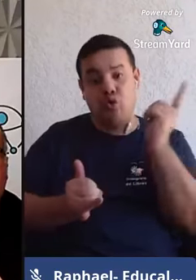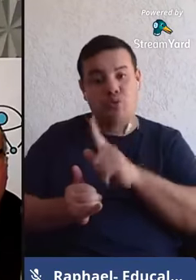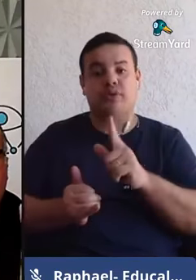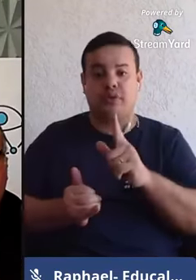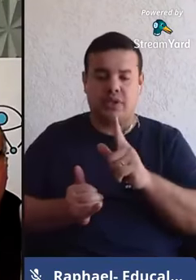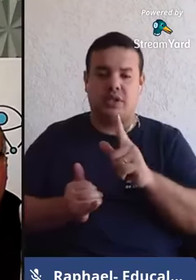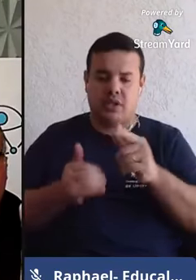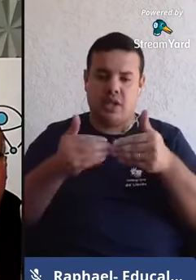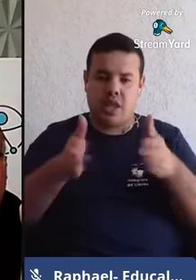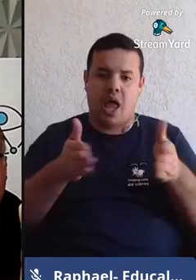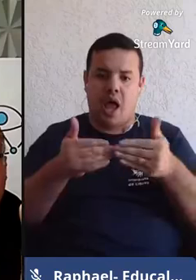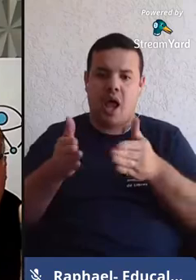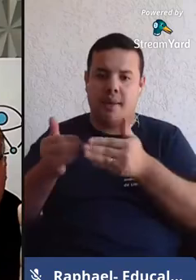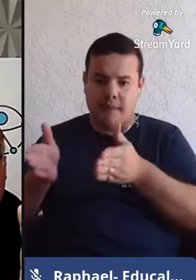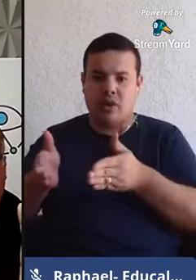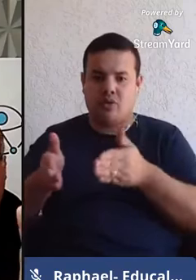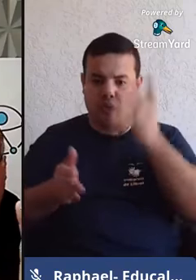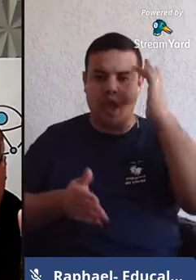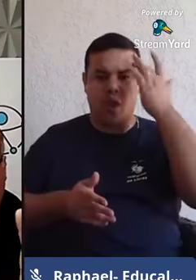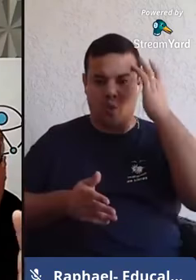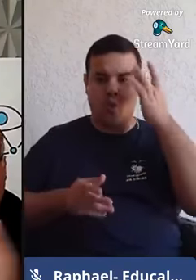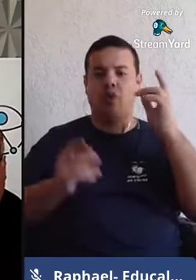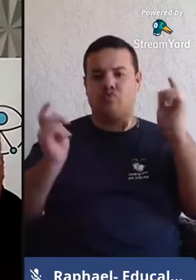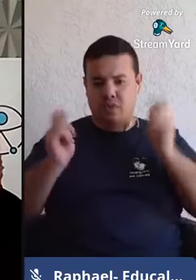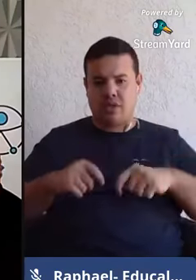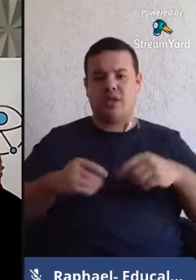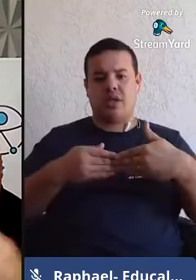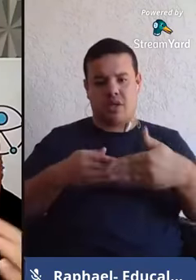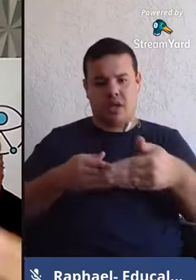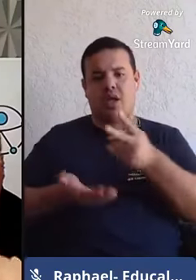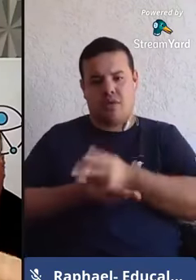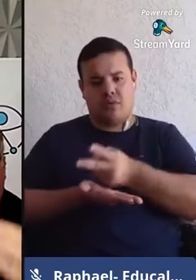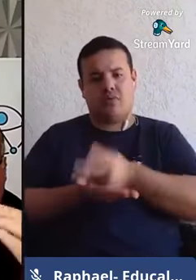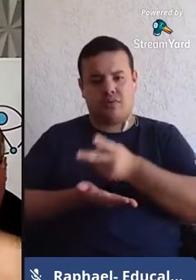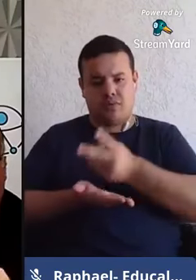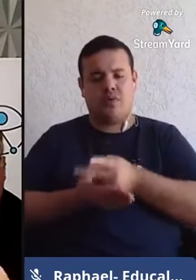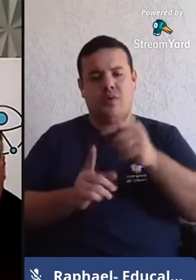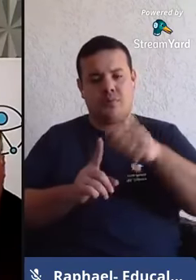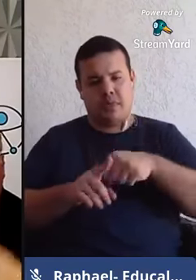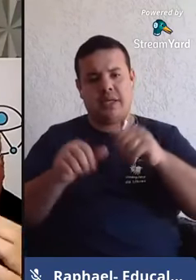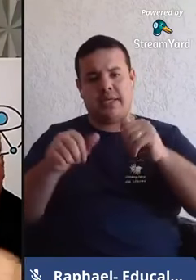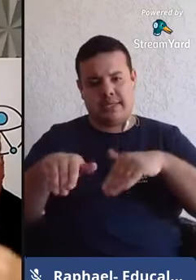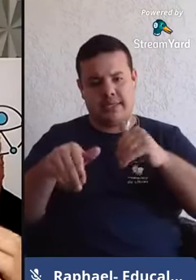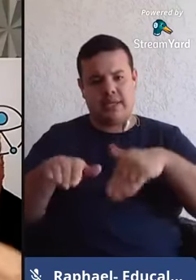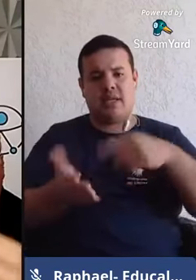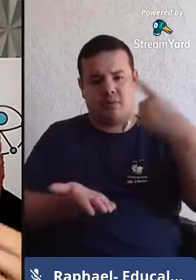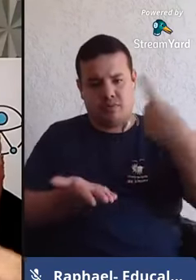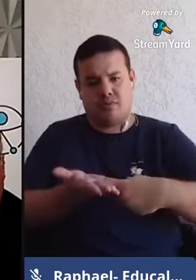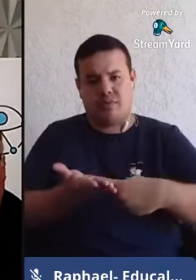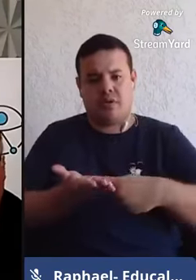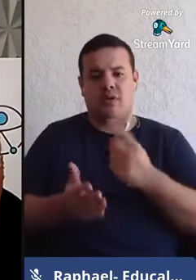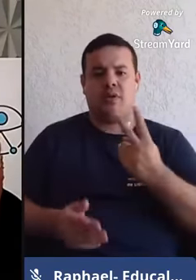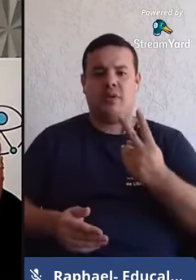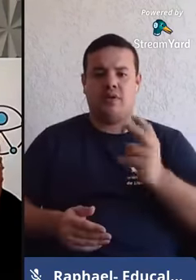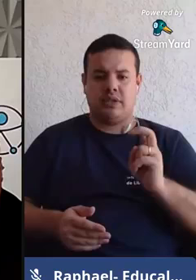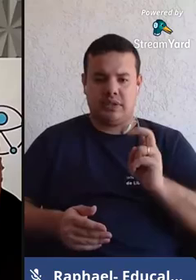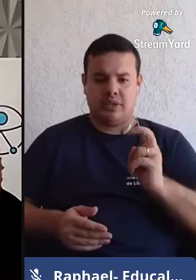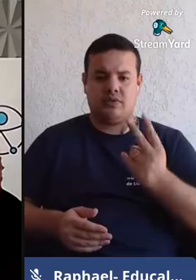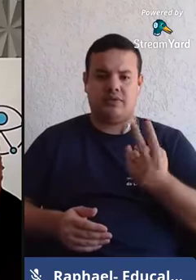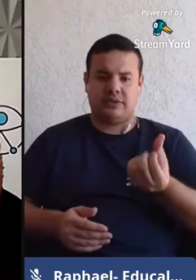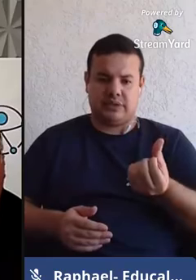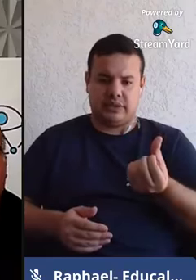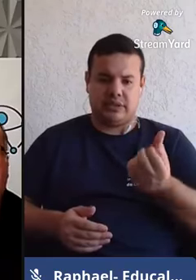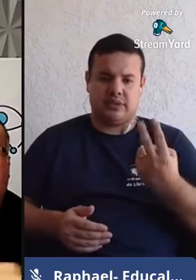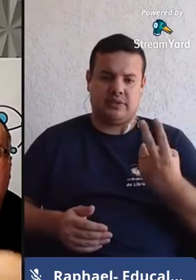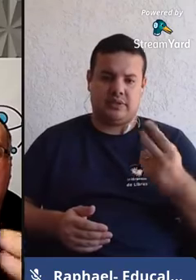que a gente não tenha que mexer na data dessa feira de setembro, né? Então, até então, a feira está confirmada 25, 26, 27 de setembro no